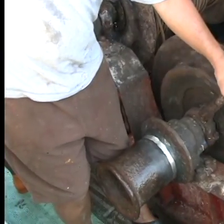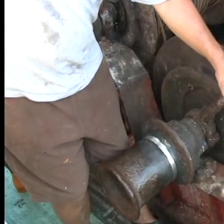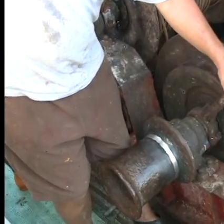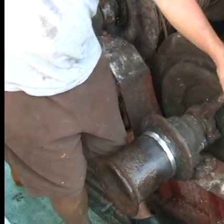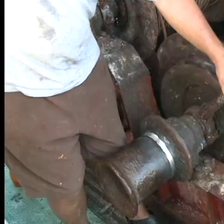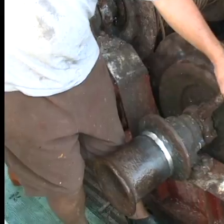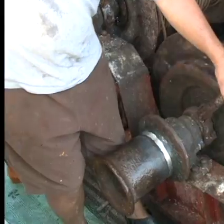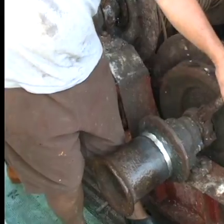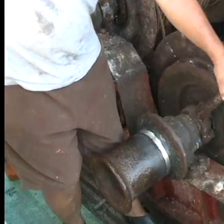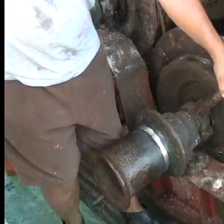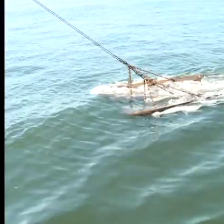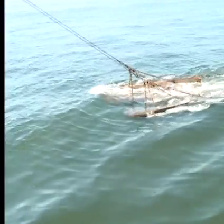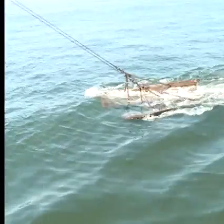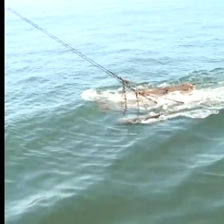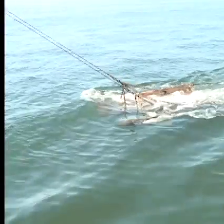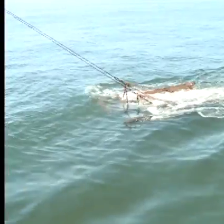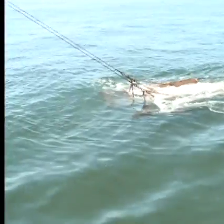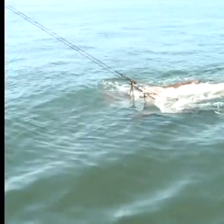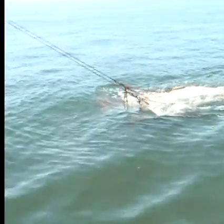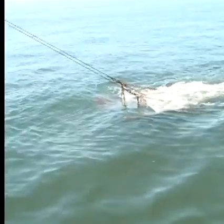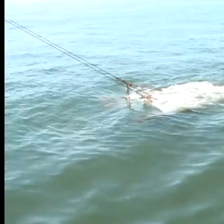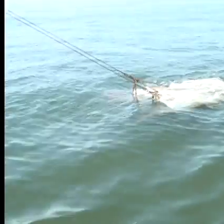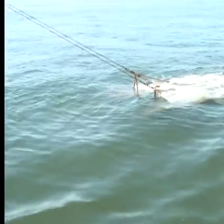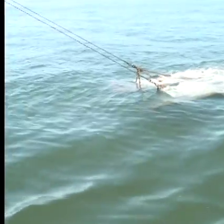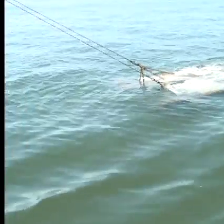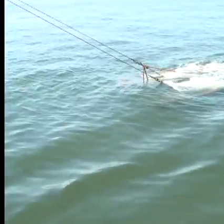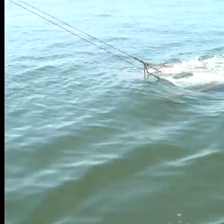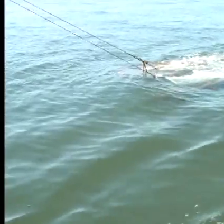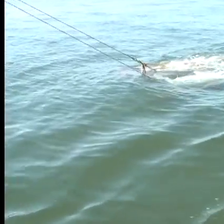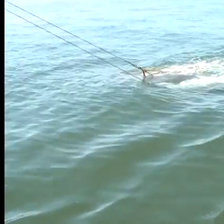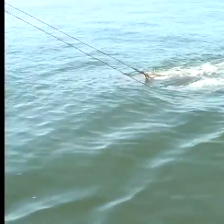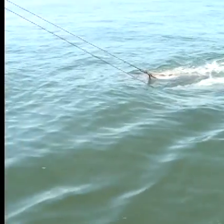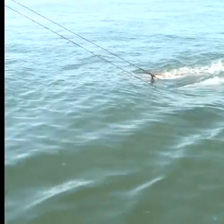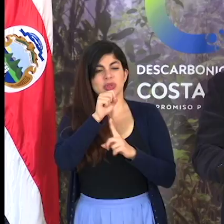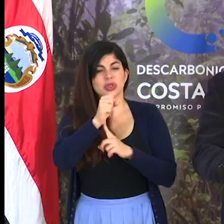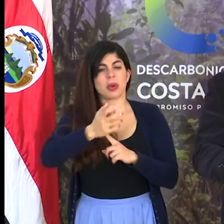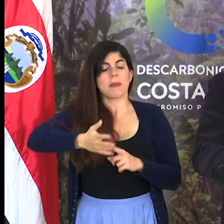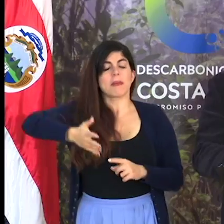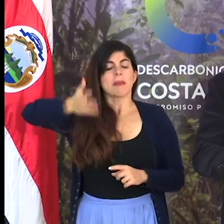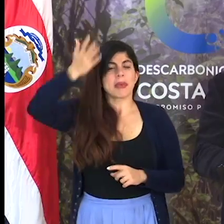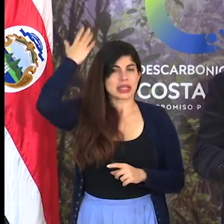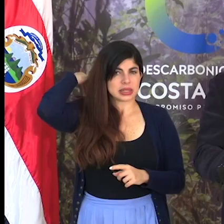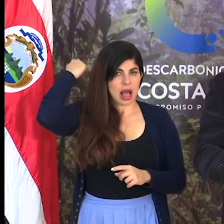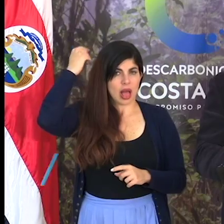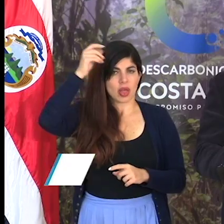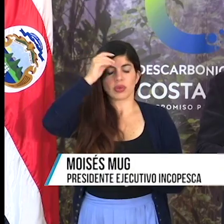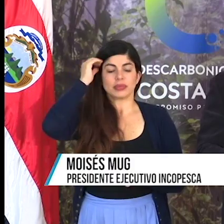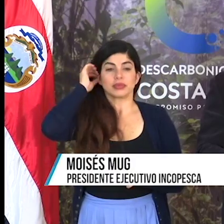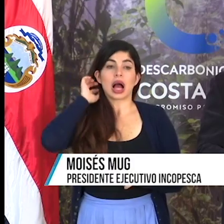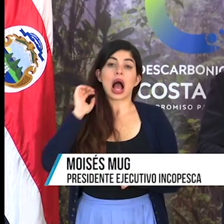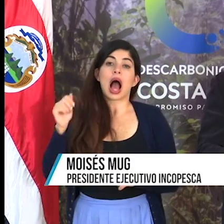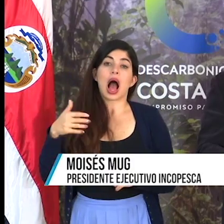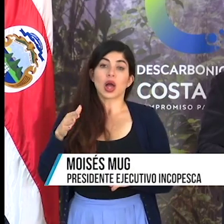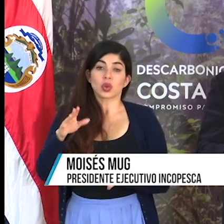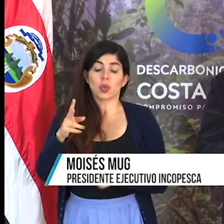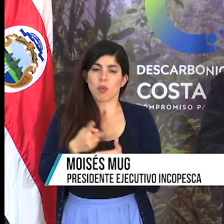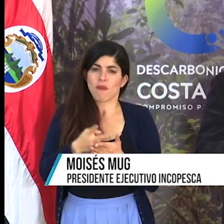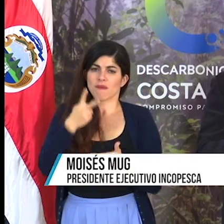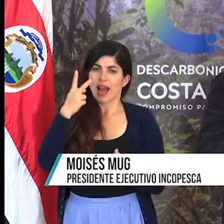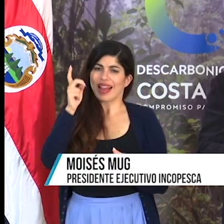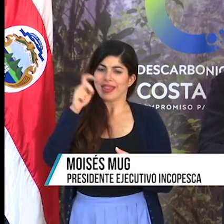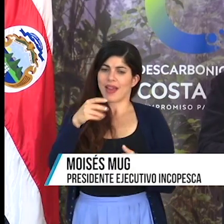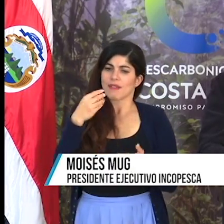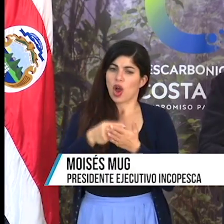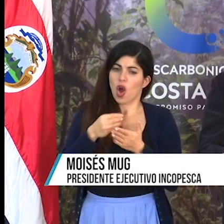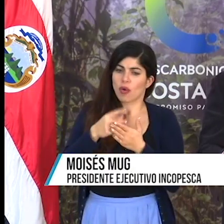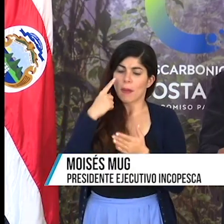$60,000 o $70,000, dependiendo del precio final del valor del atún en los mercados internacionales. El atún es realmente valioso, deberíamos cobrar por